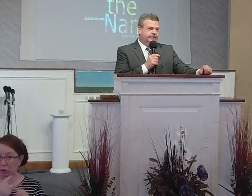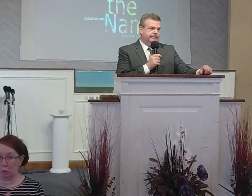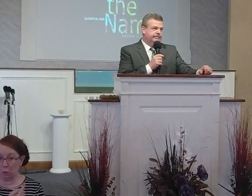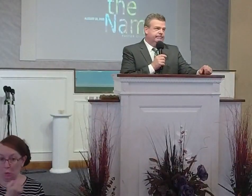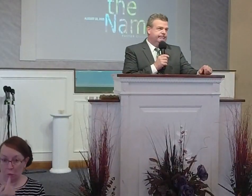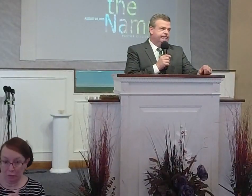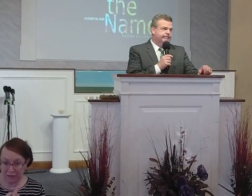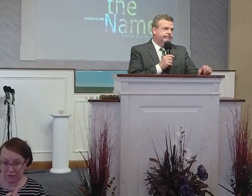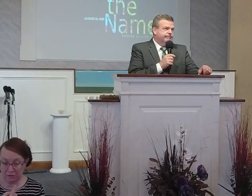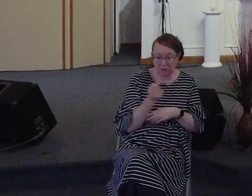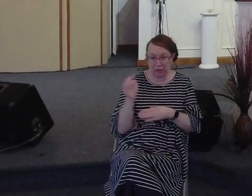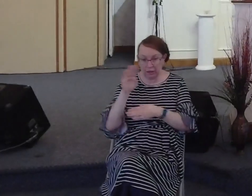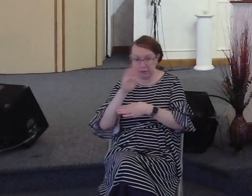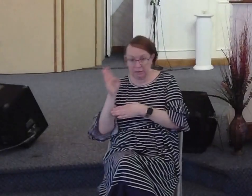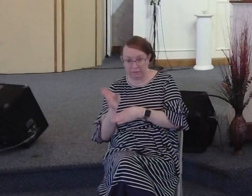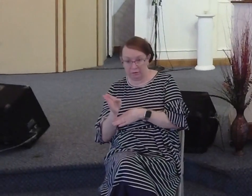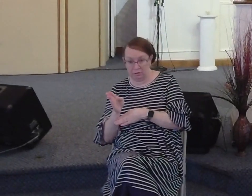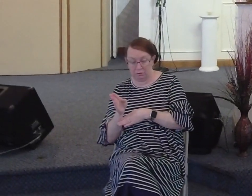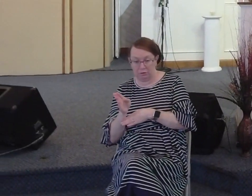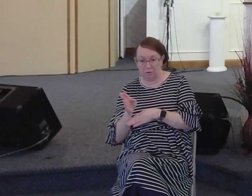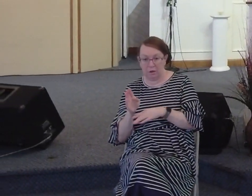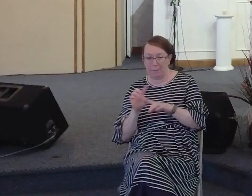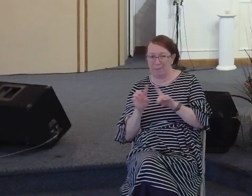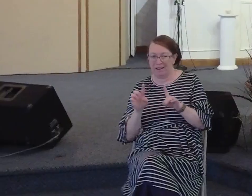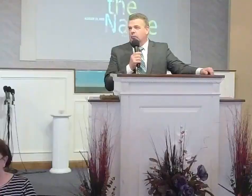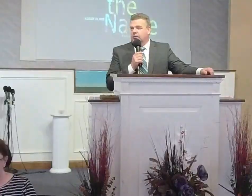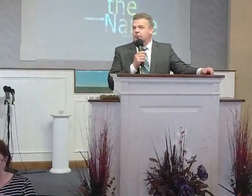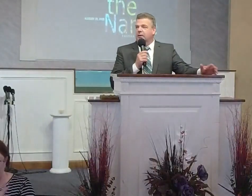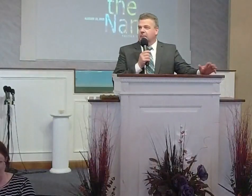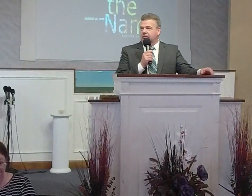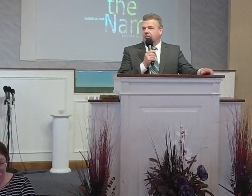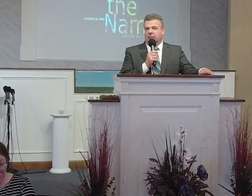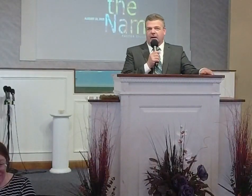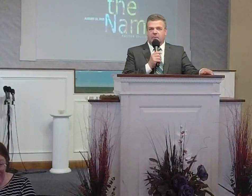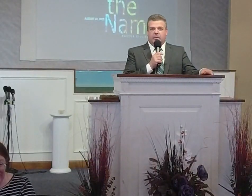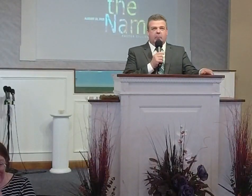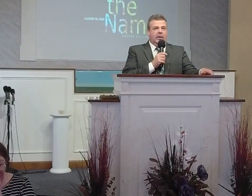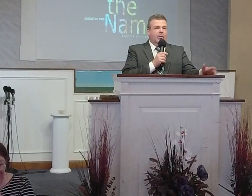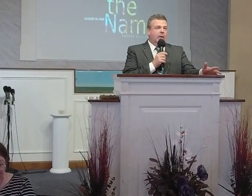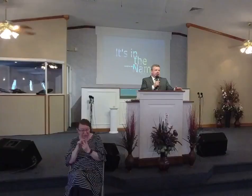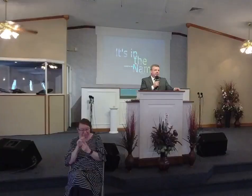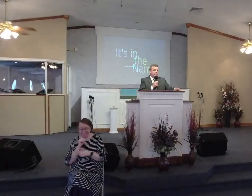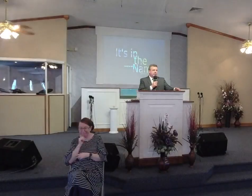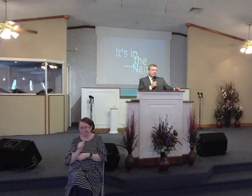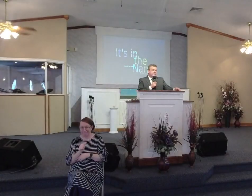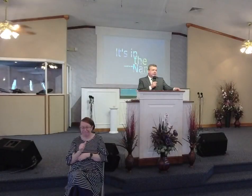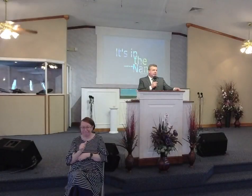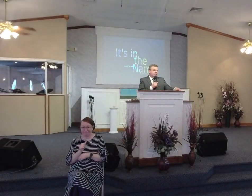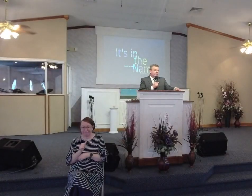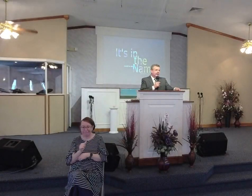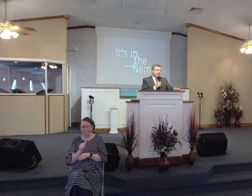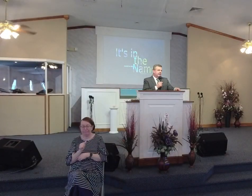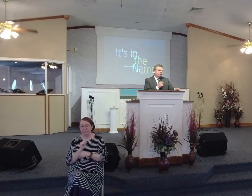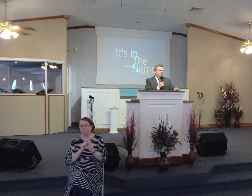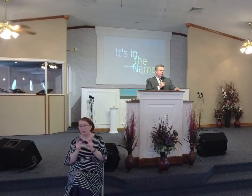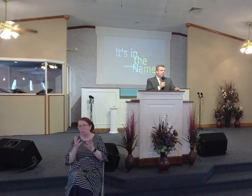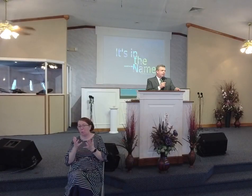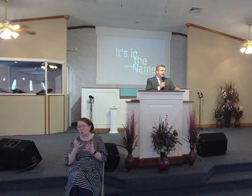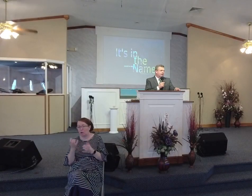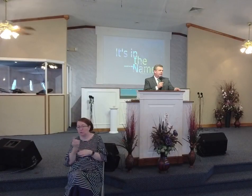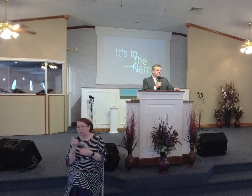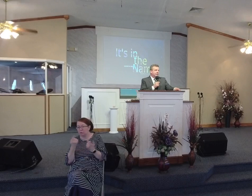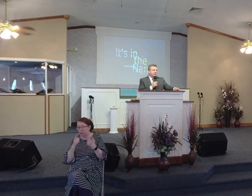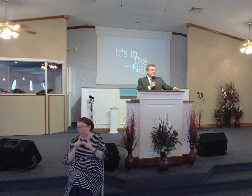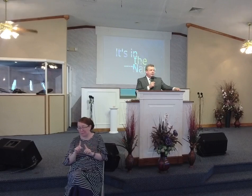este término de siempre y nunca. Pero nosotros no sabemos exactamente qué significa. Nosotros somos extremistas